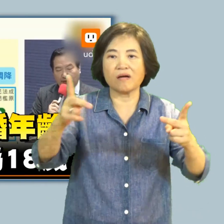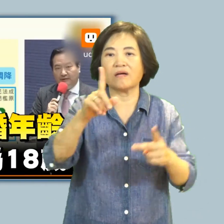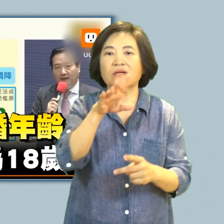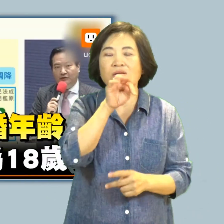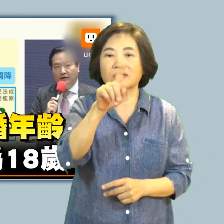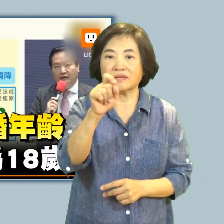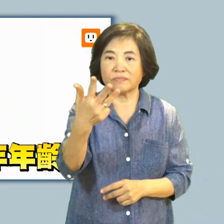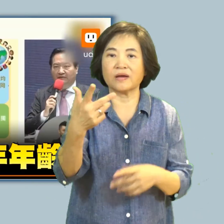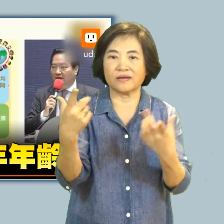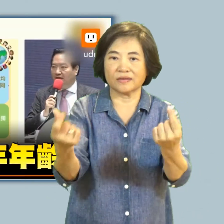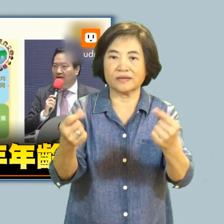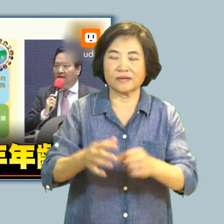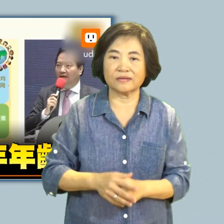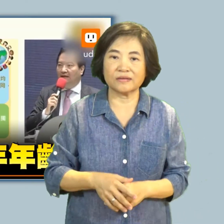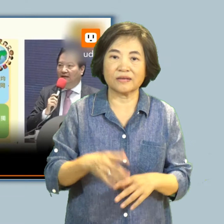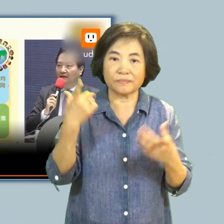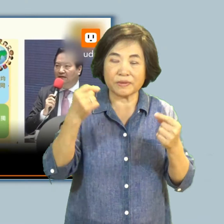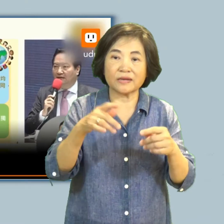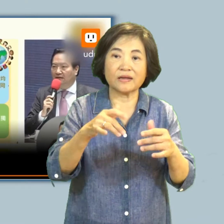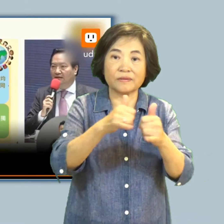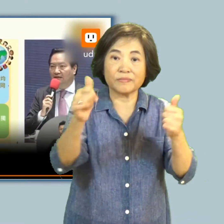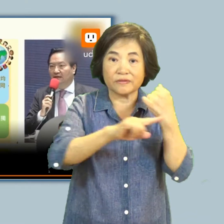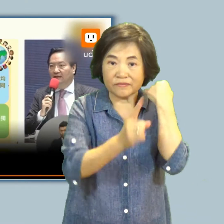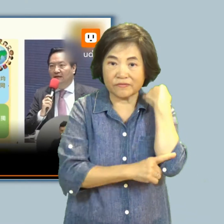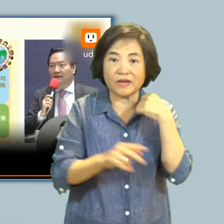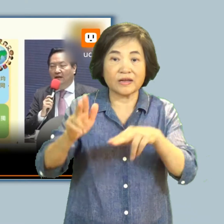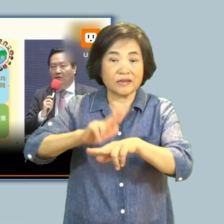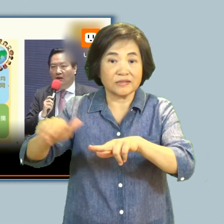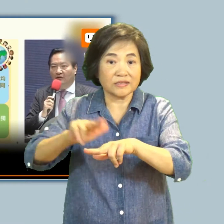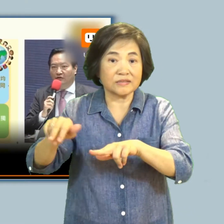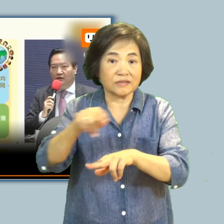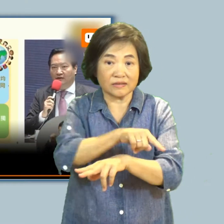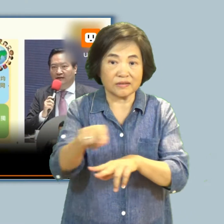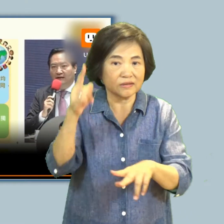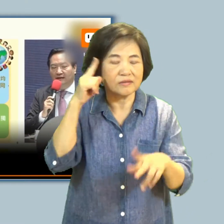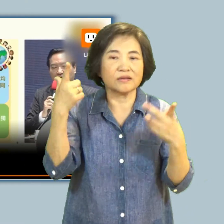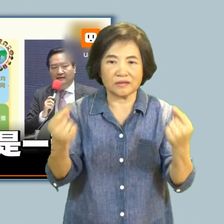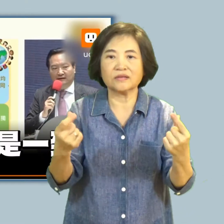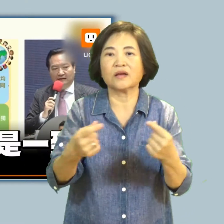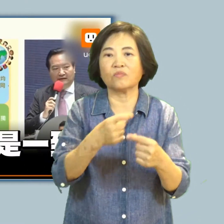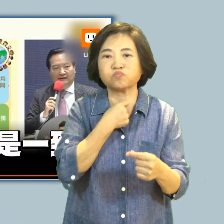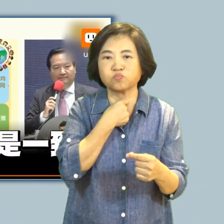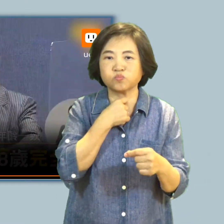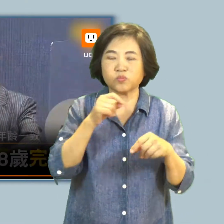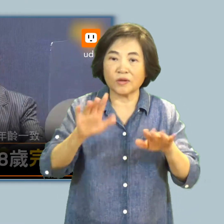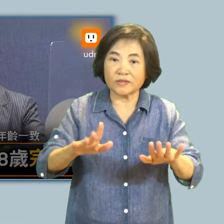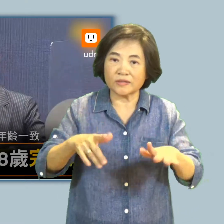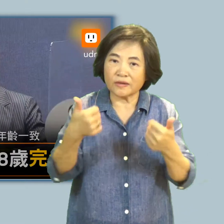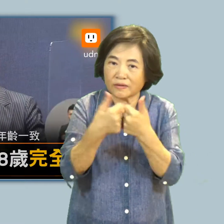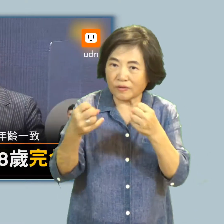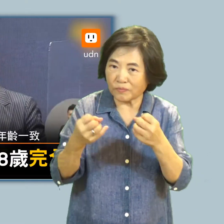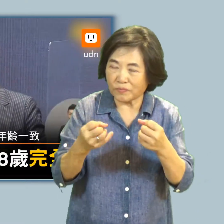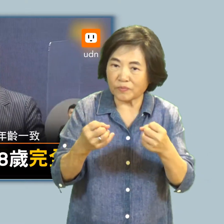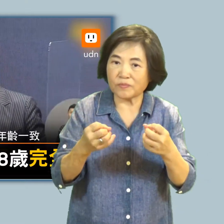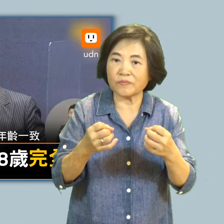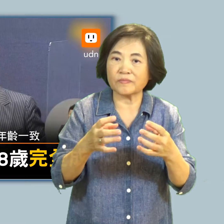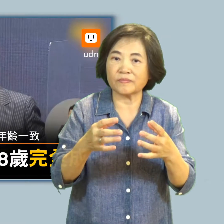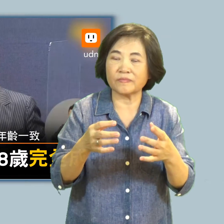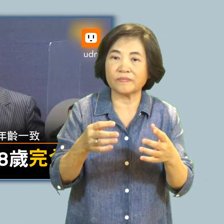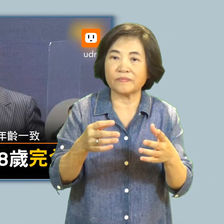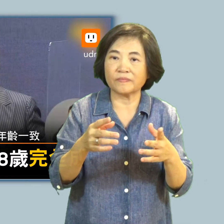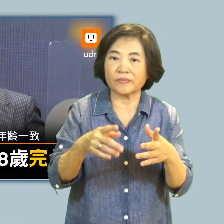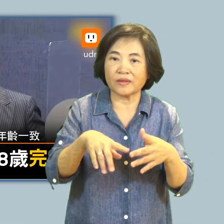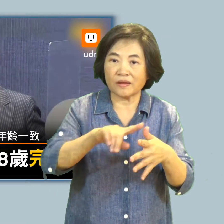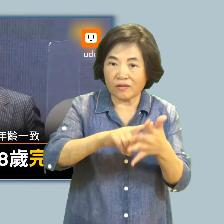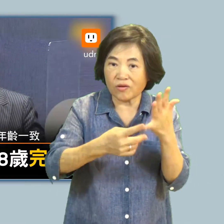修正为18岁。民法的成人年龄跟刑事责任的完全责任年龄是一致的。今天总共院会通